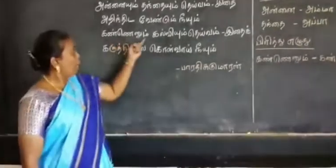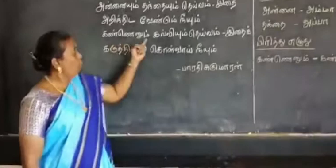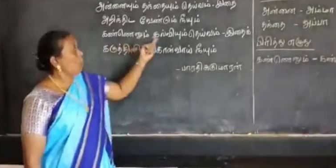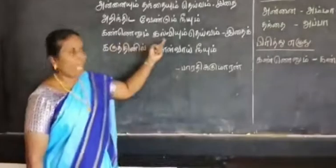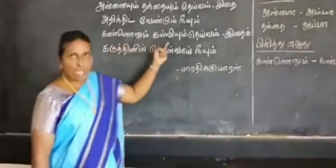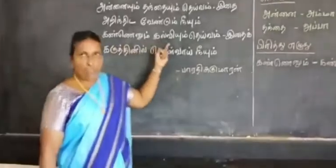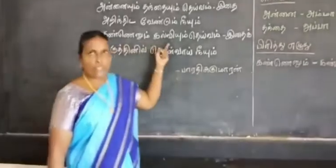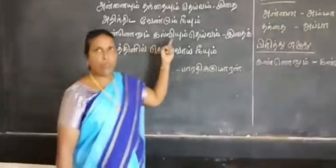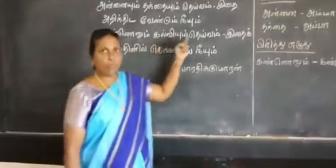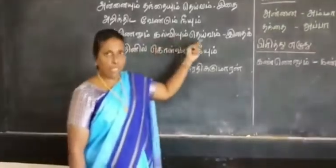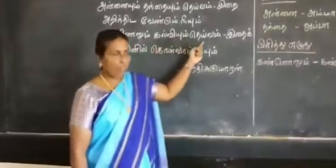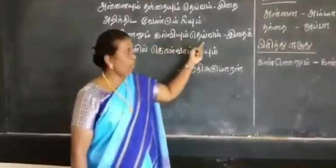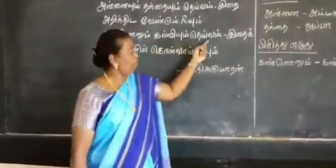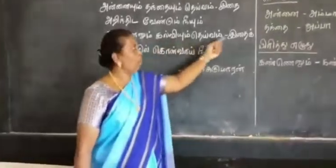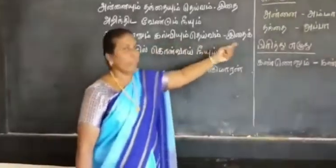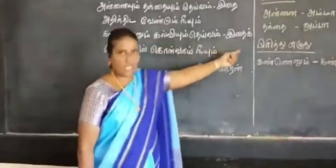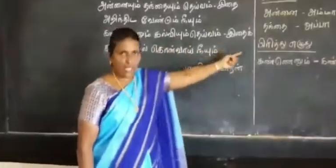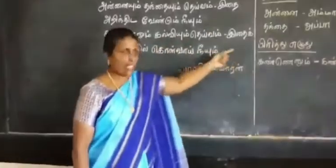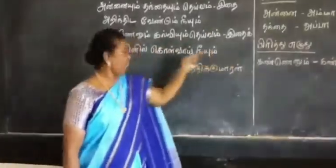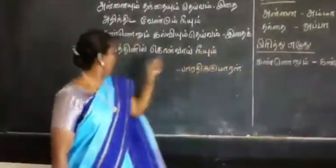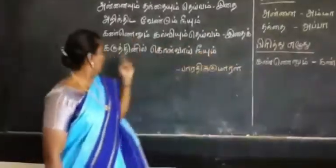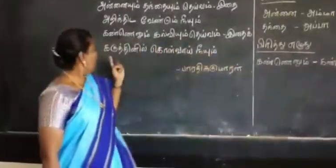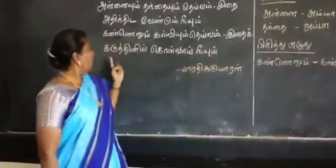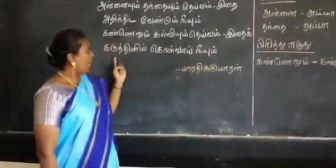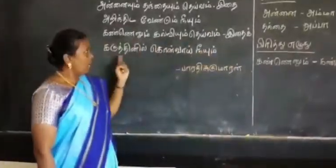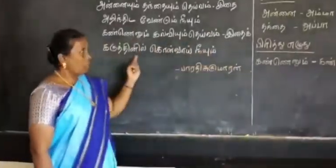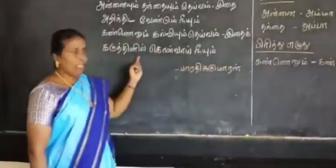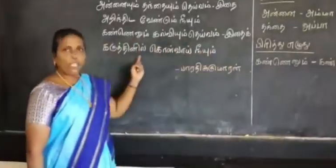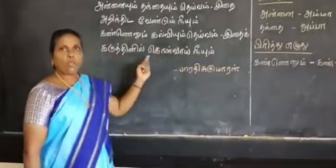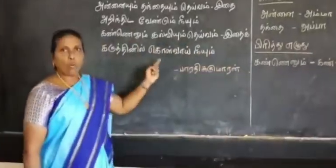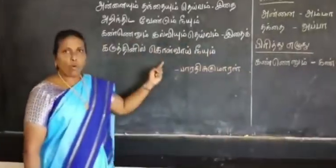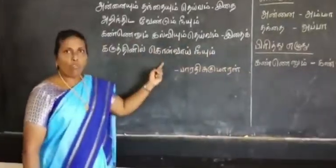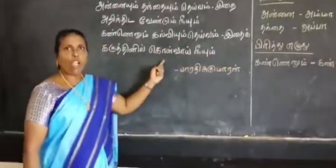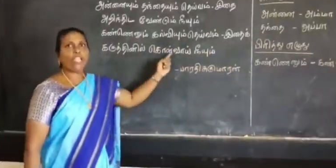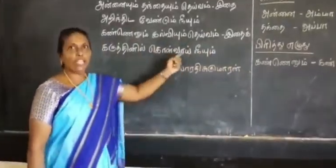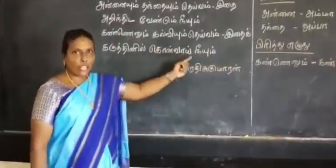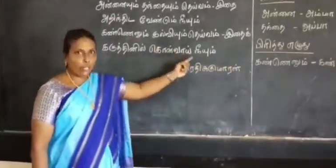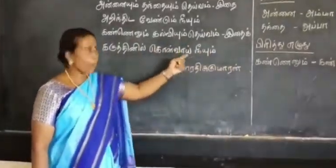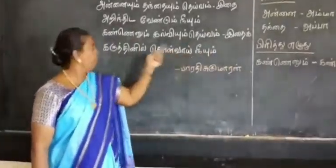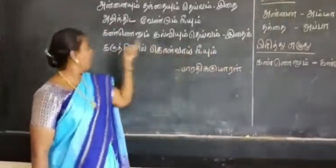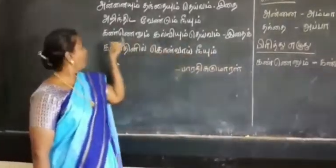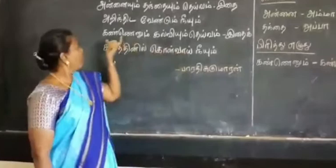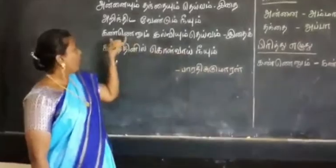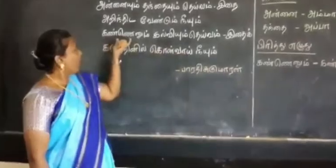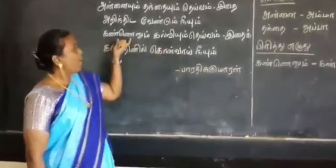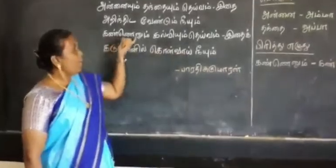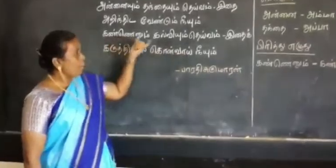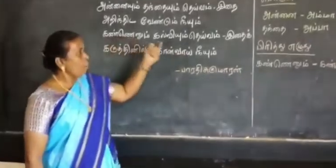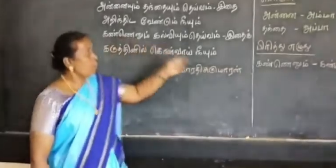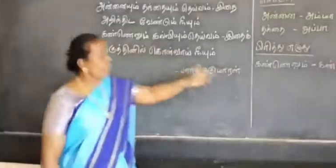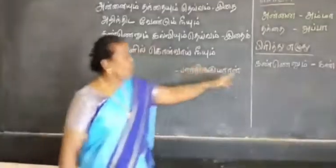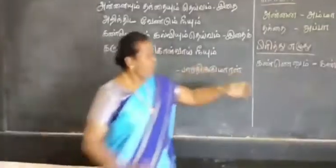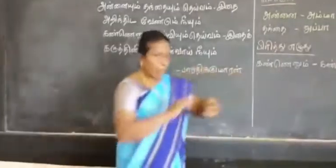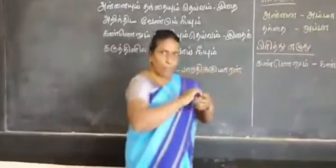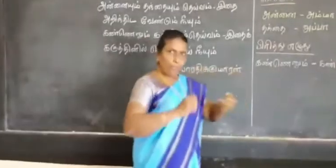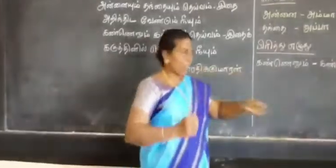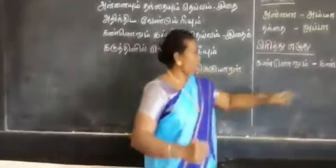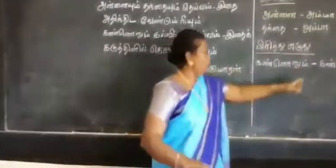கண்ணனும் கல்வியும் தெய்வம் இதை கருத்தினில் கொள்வாய் நீயும். கண்ணெனும் எப்படி